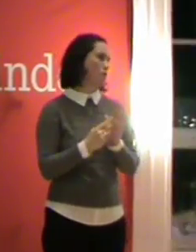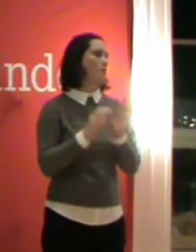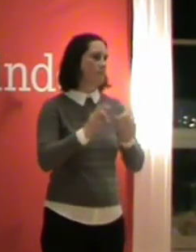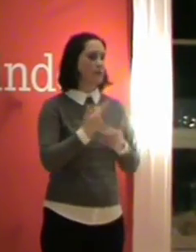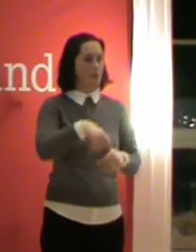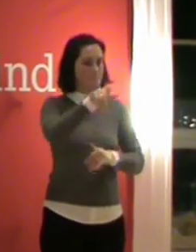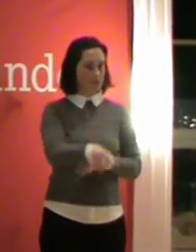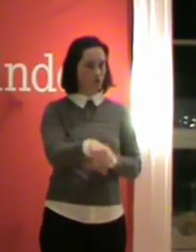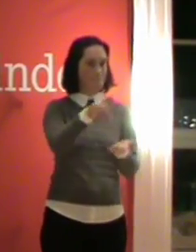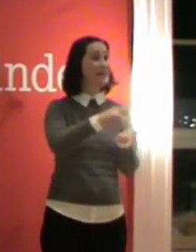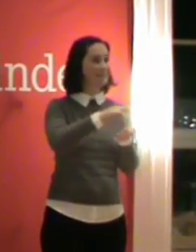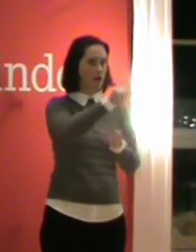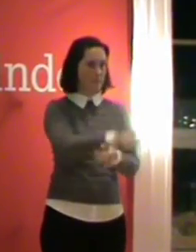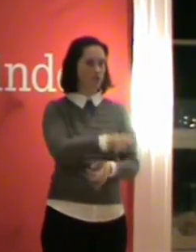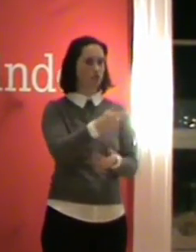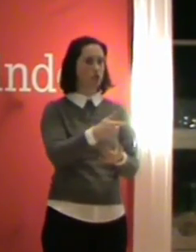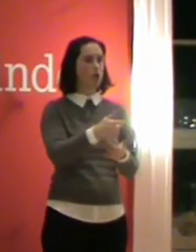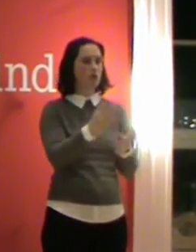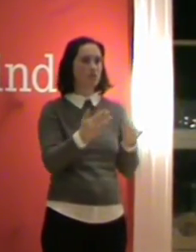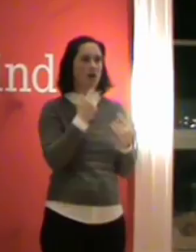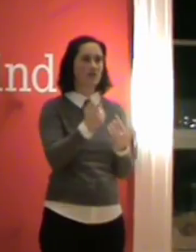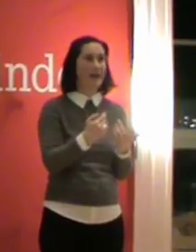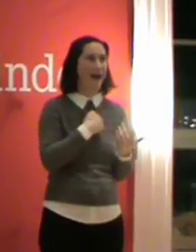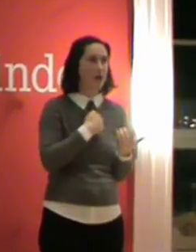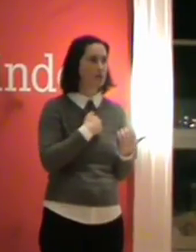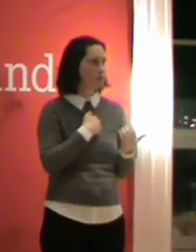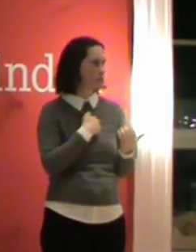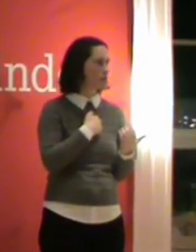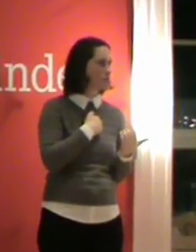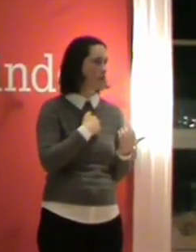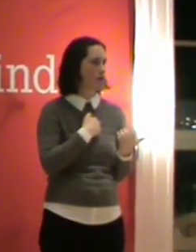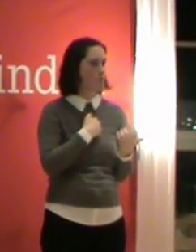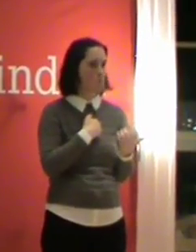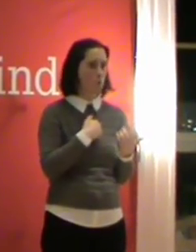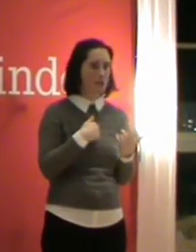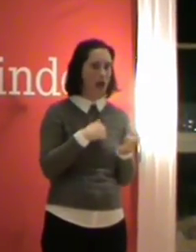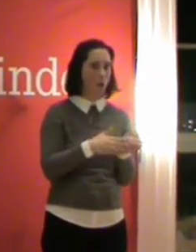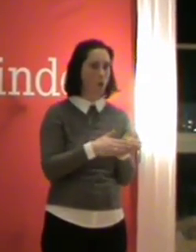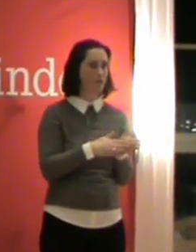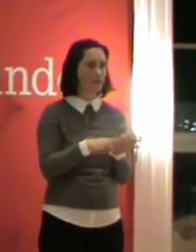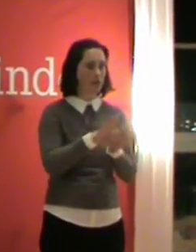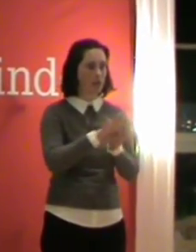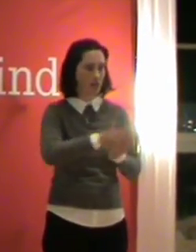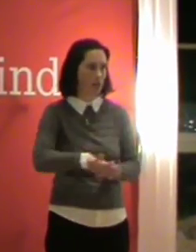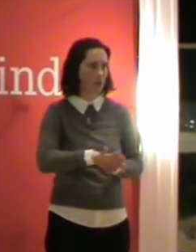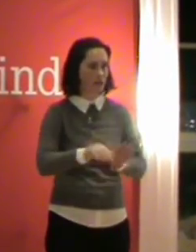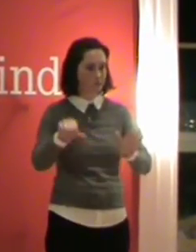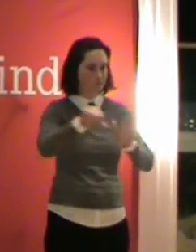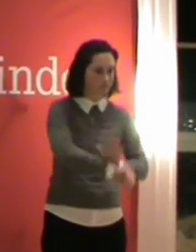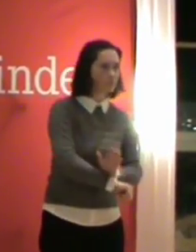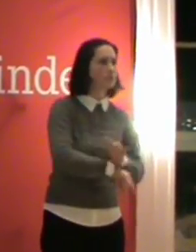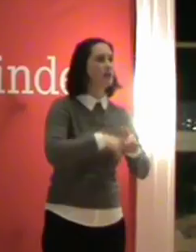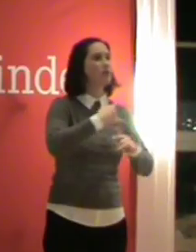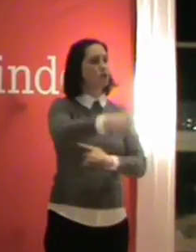wenn Menschen in der Mittelschicht, besonders in der unteren Mittelschicht, Angst haben, abzustürzen sozial, dann neigen sie